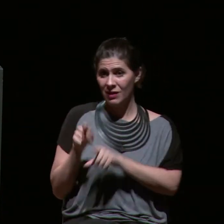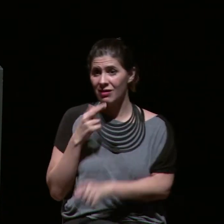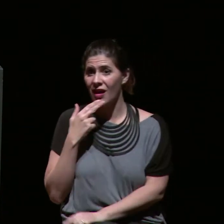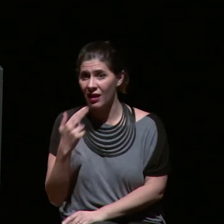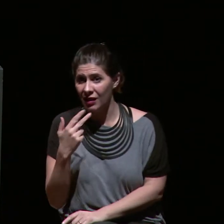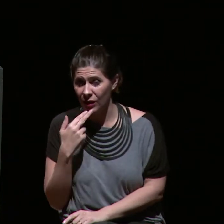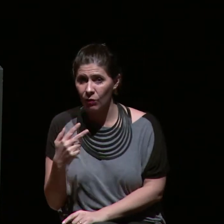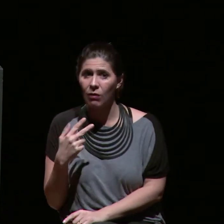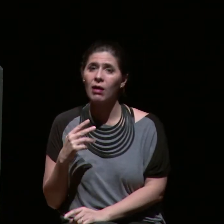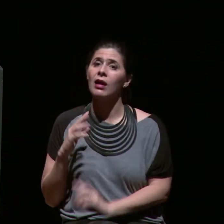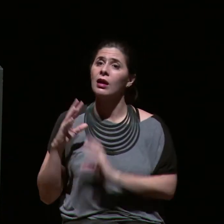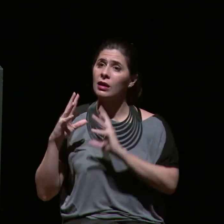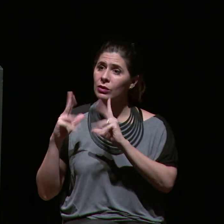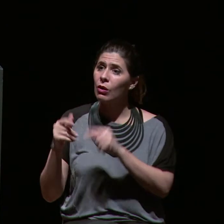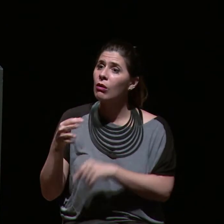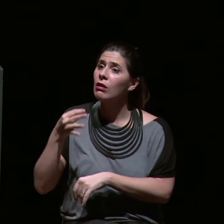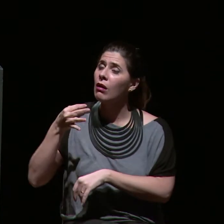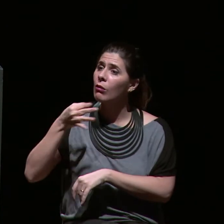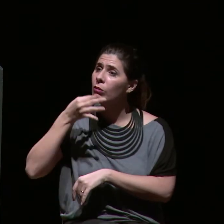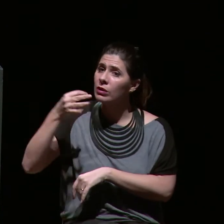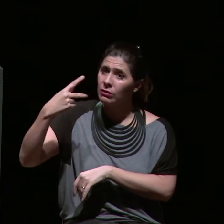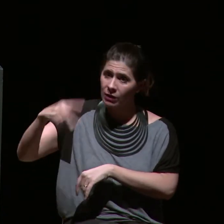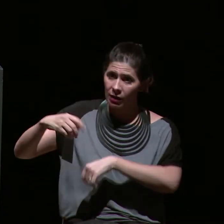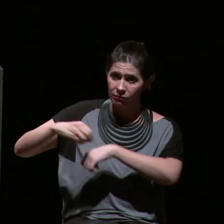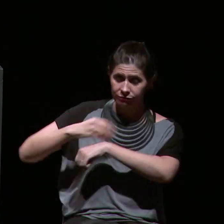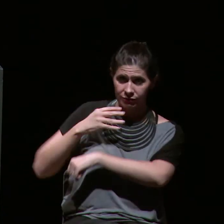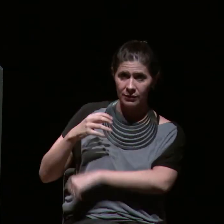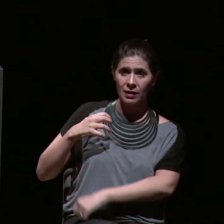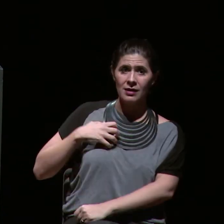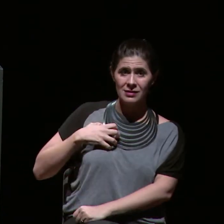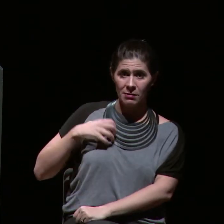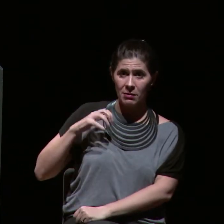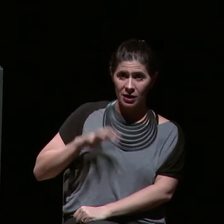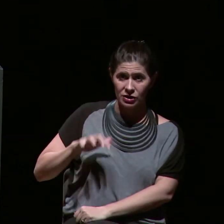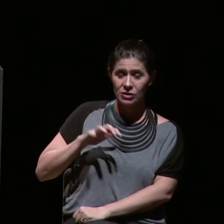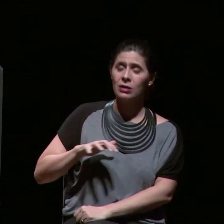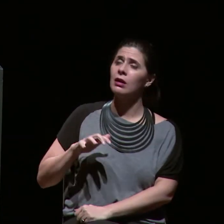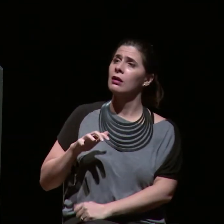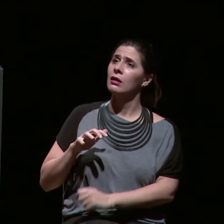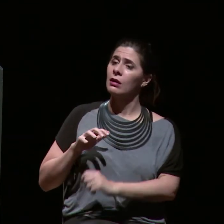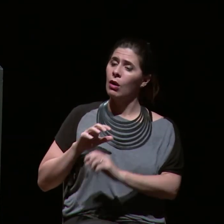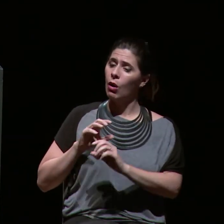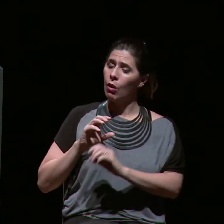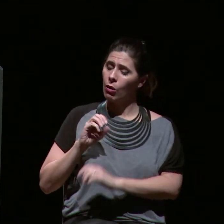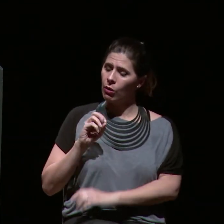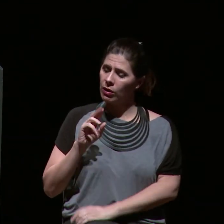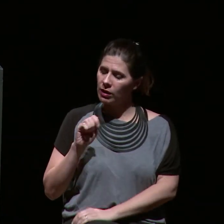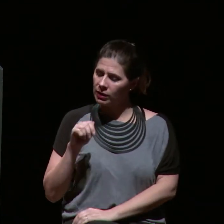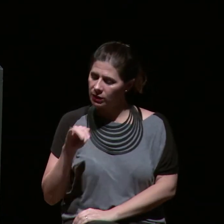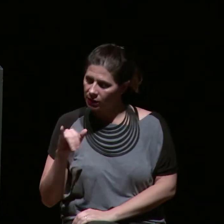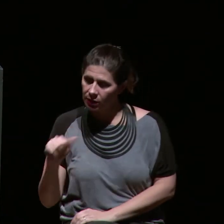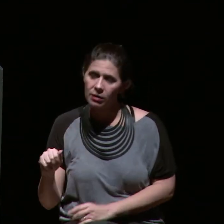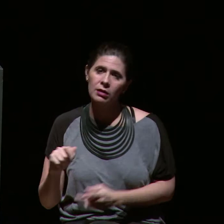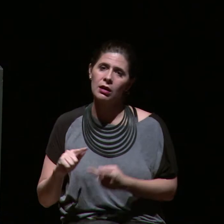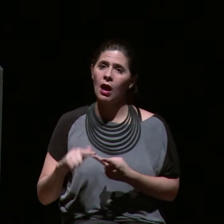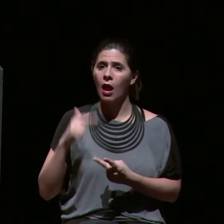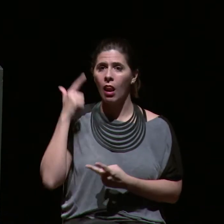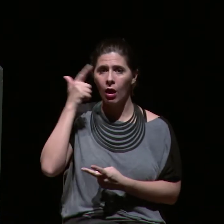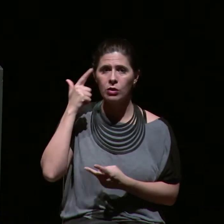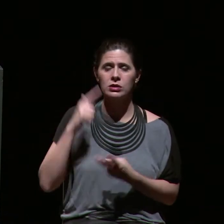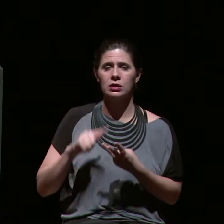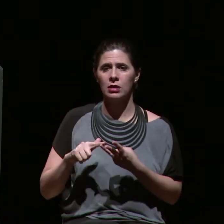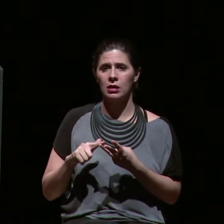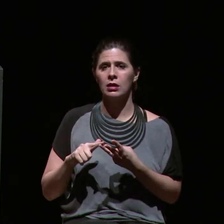se deu a partir de sua visão semântica, orgânica, lógica e funcional, tal como as aplicava nos estudos da língua